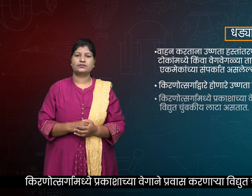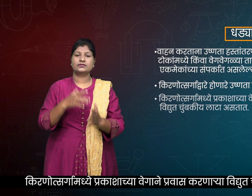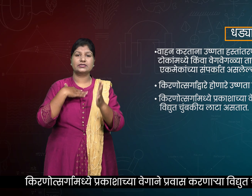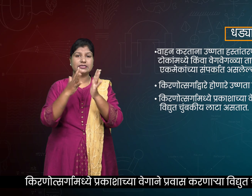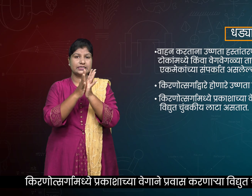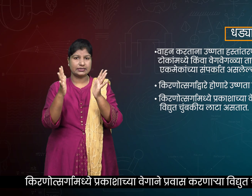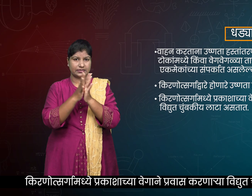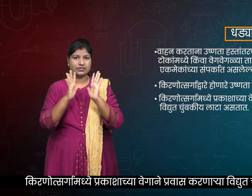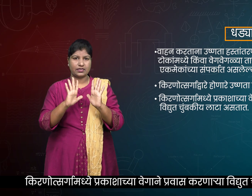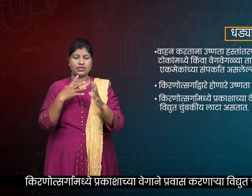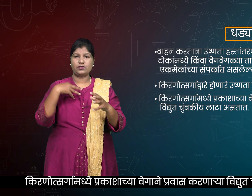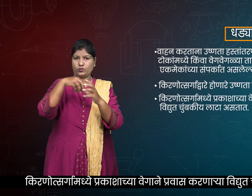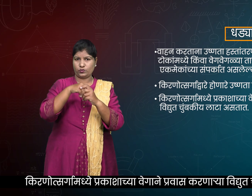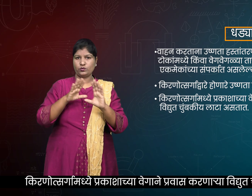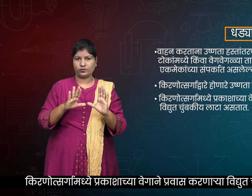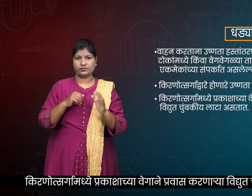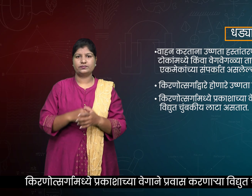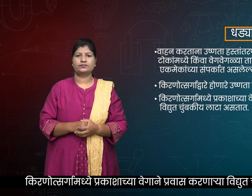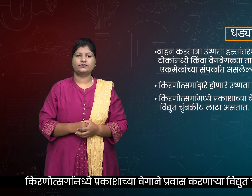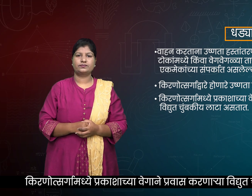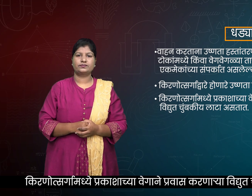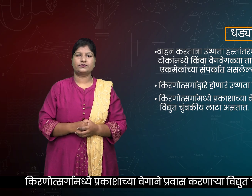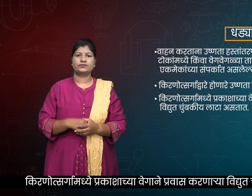किरणोत्सर्गामध्ये प्रकाशाच्या वेगाने प्रवास करणाऱ्या विद्युत चुंबकीय लाटा असतात.